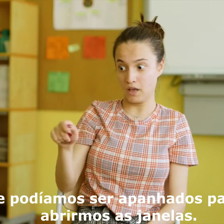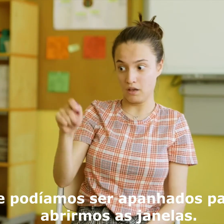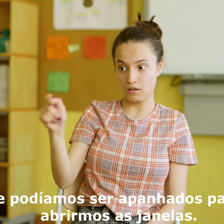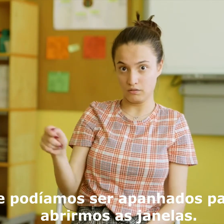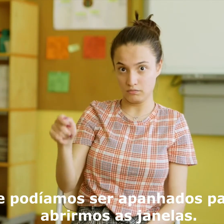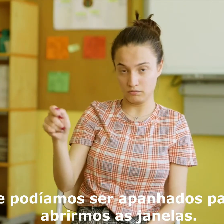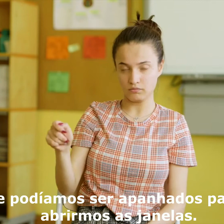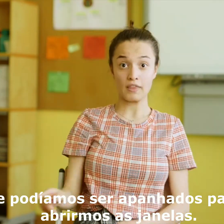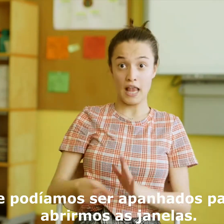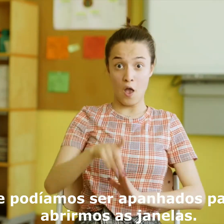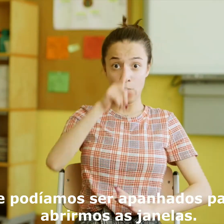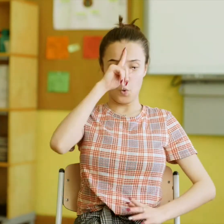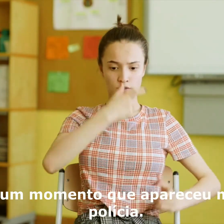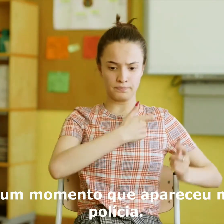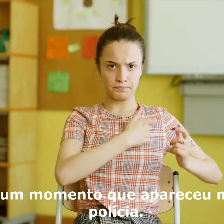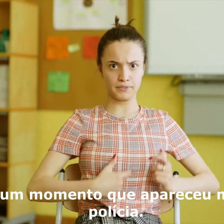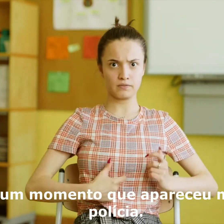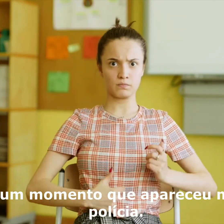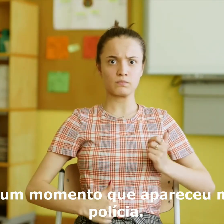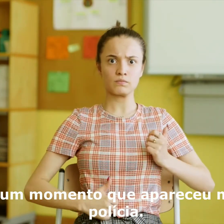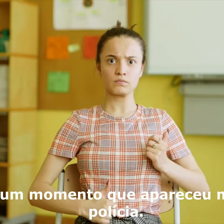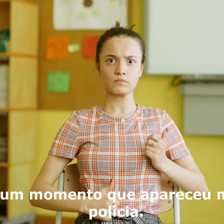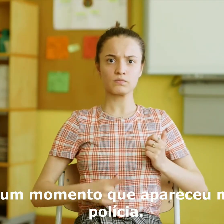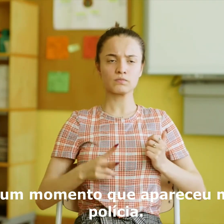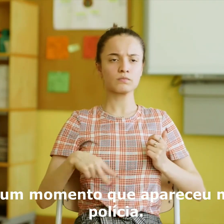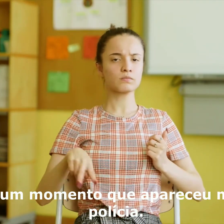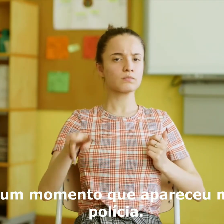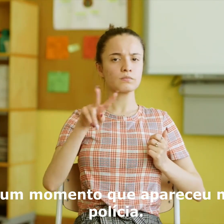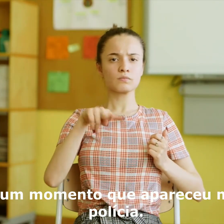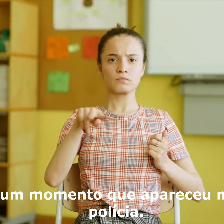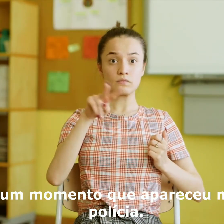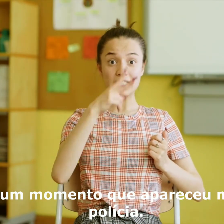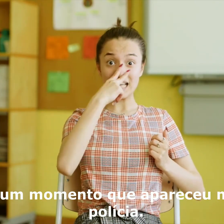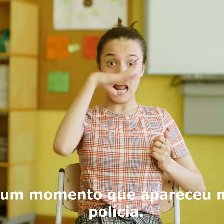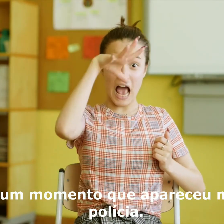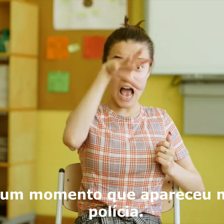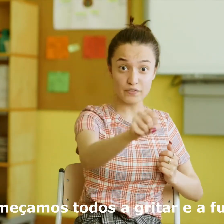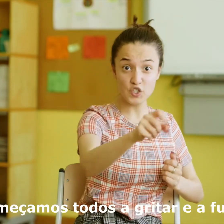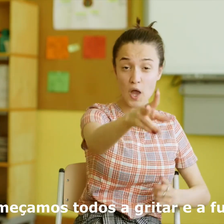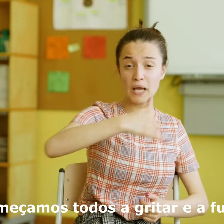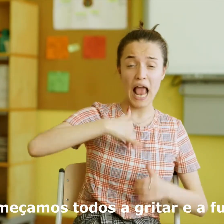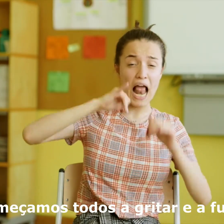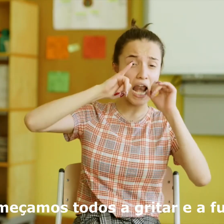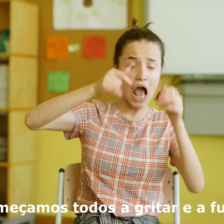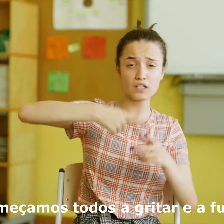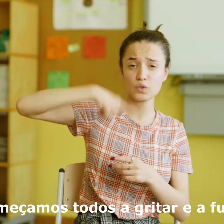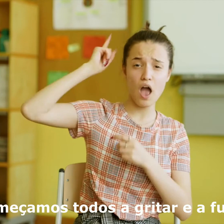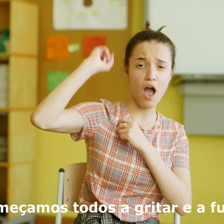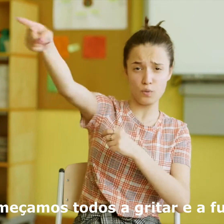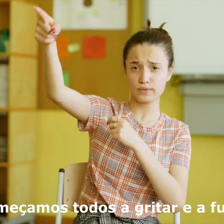as janelas. Houve um momento em que apareceu mesmo a polícia. Começamos a gritar e houve uma